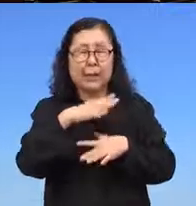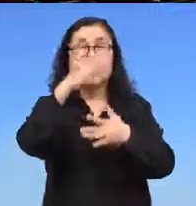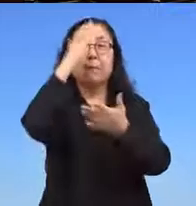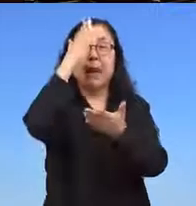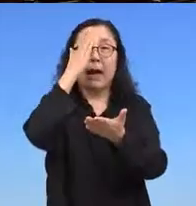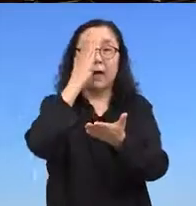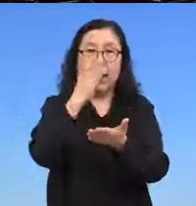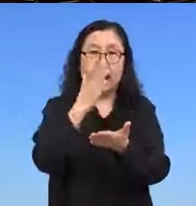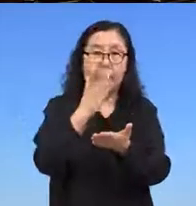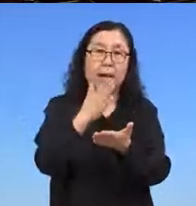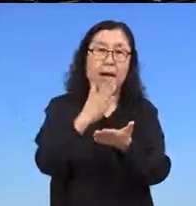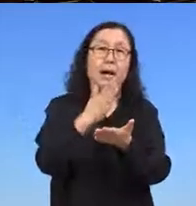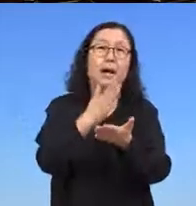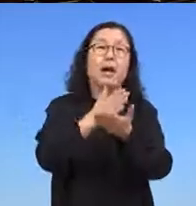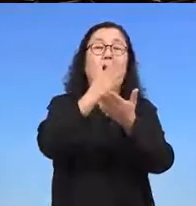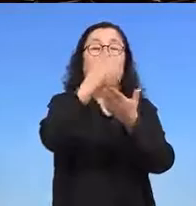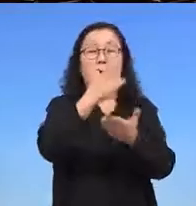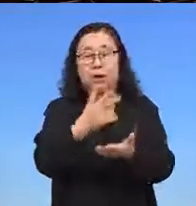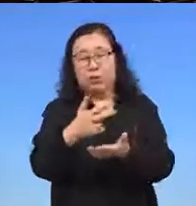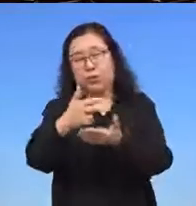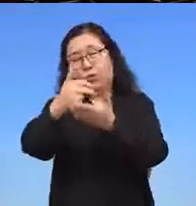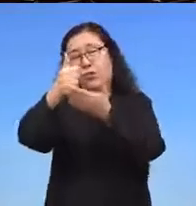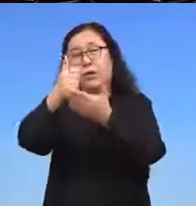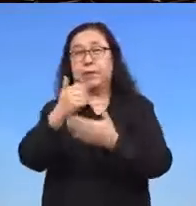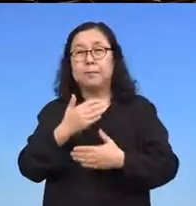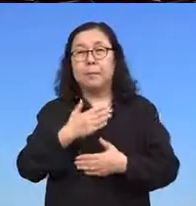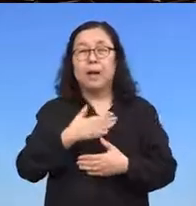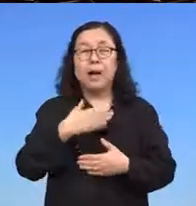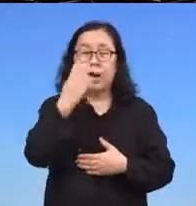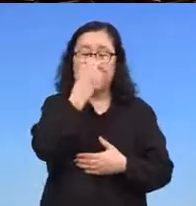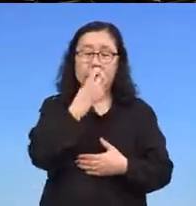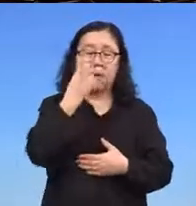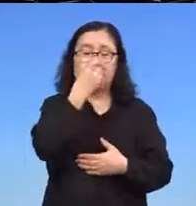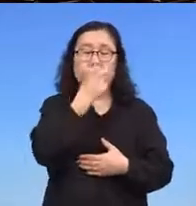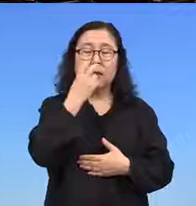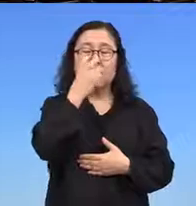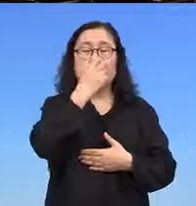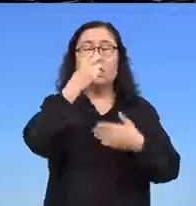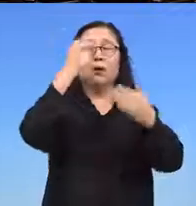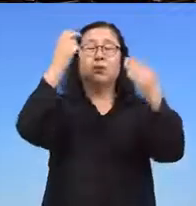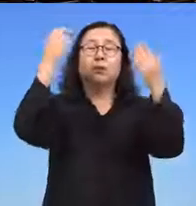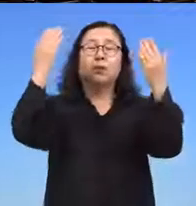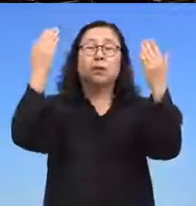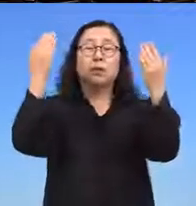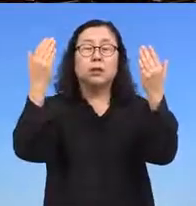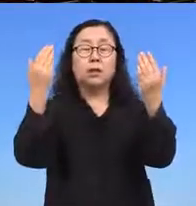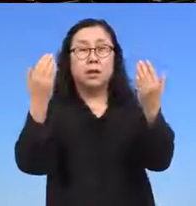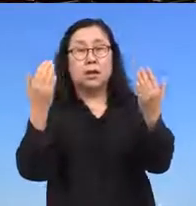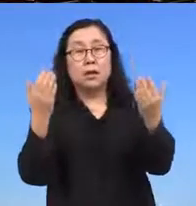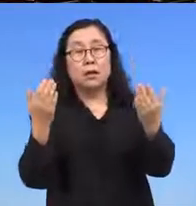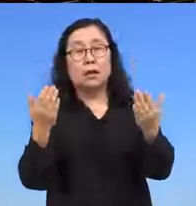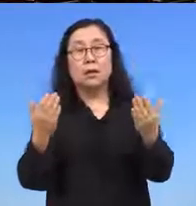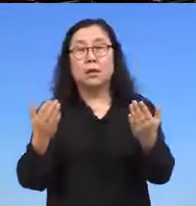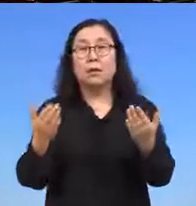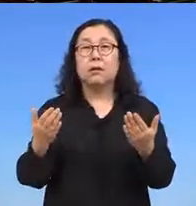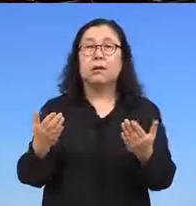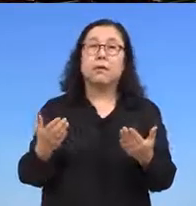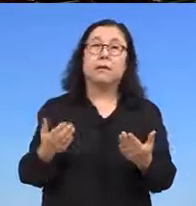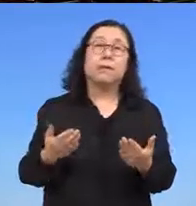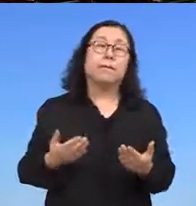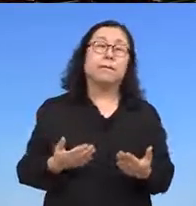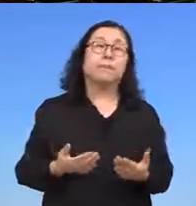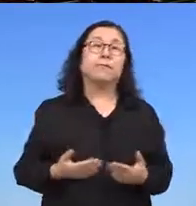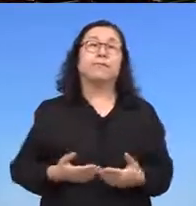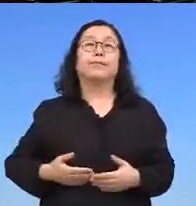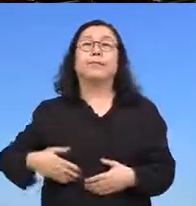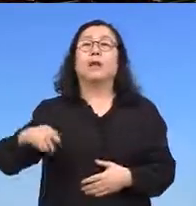마라. 겁내지 마라. 주님 나를 지켜주시네. 우리 다시 한번 선포하기